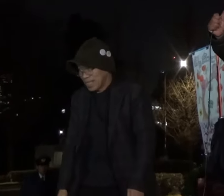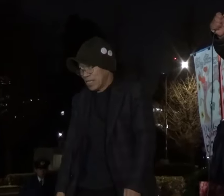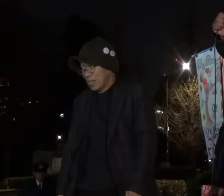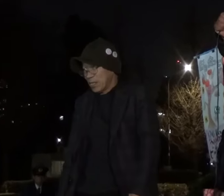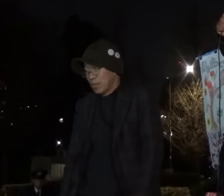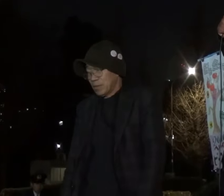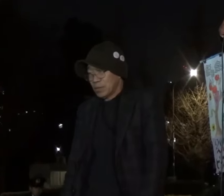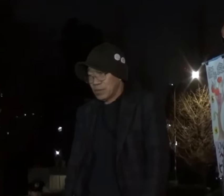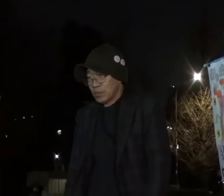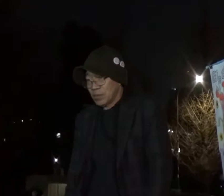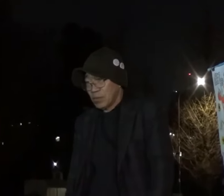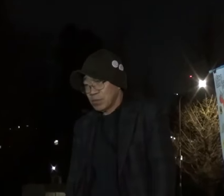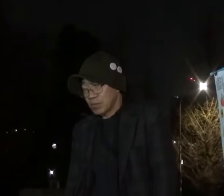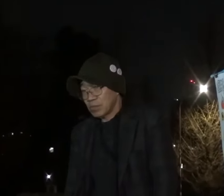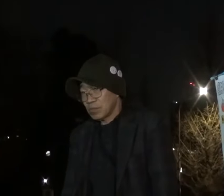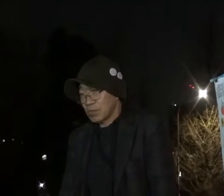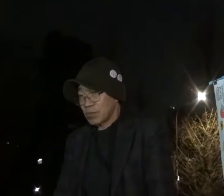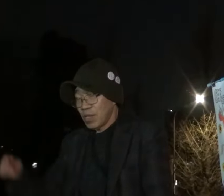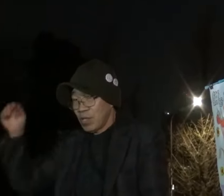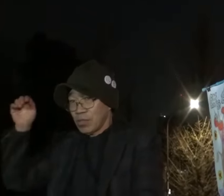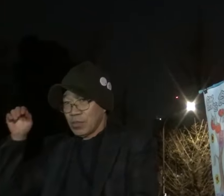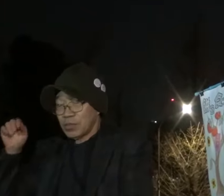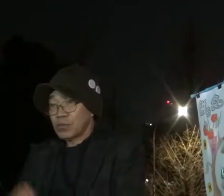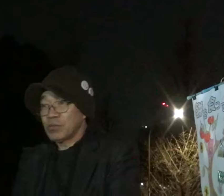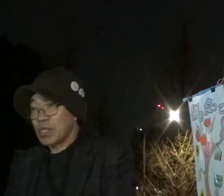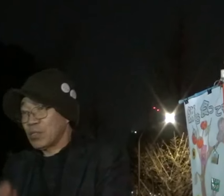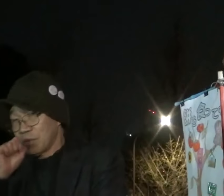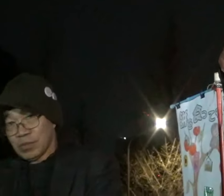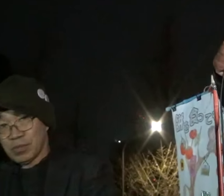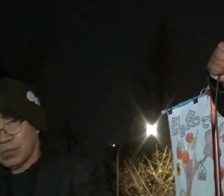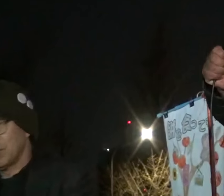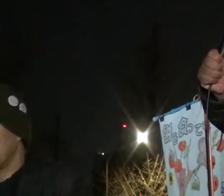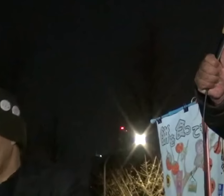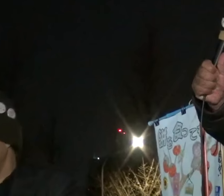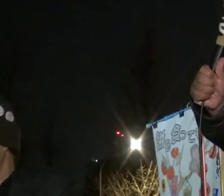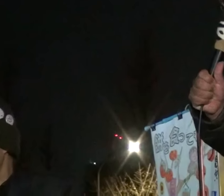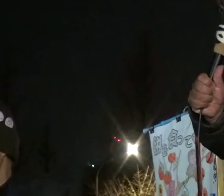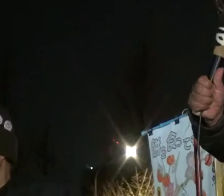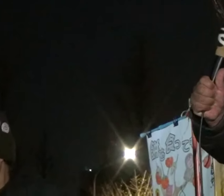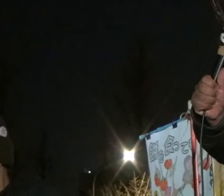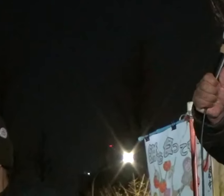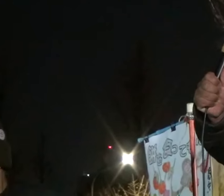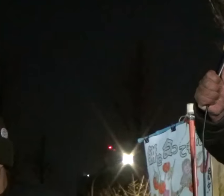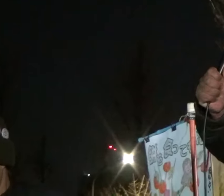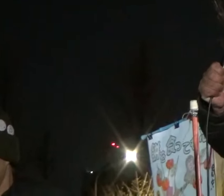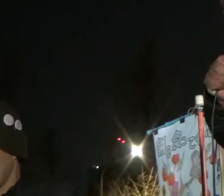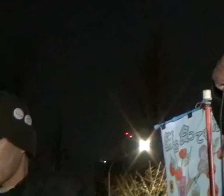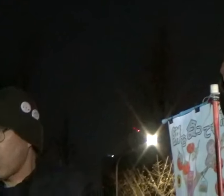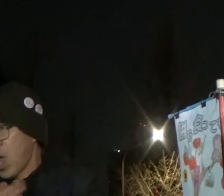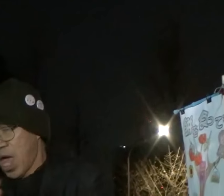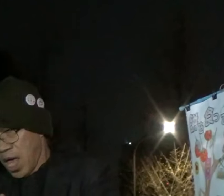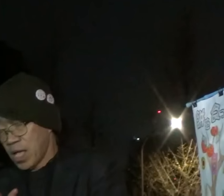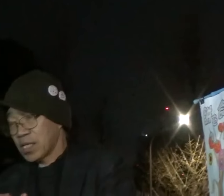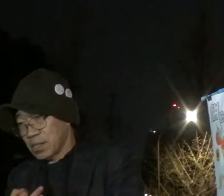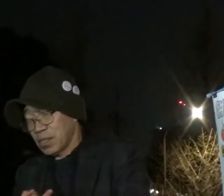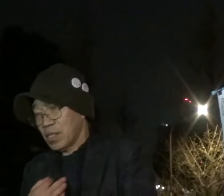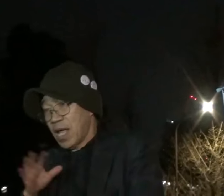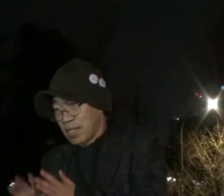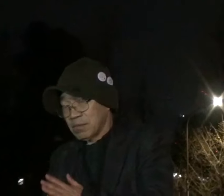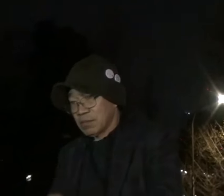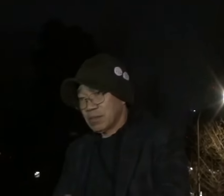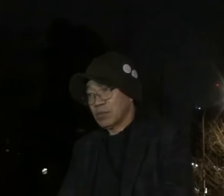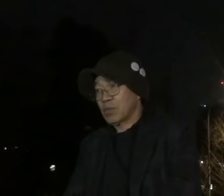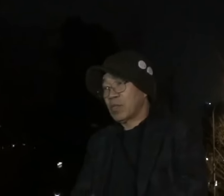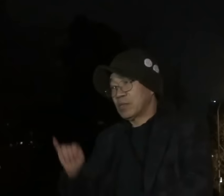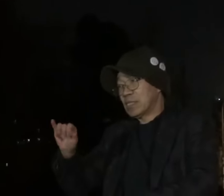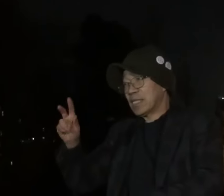埼玉から参りました末吉と申します。ちょっと風邪で申し訳ありません。ですね、伊方